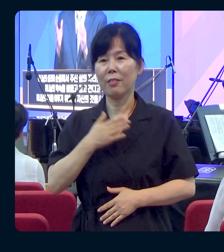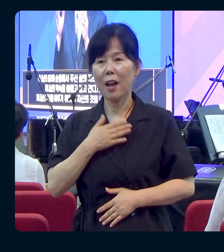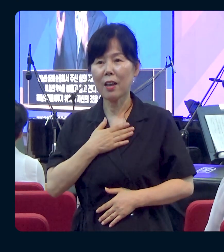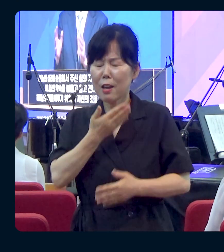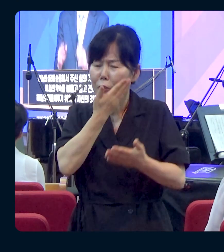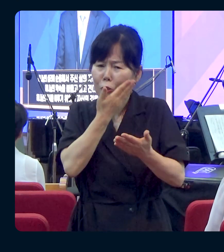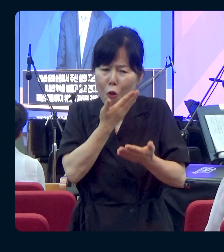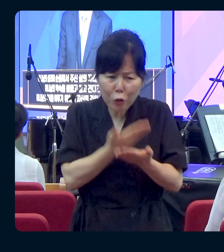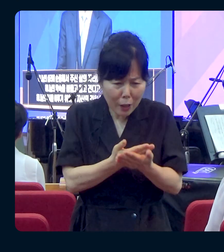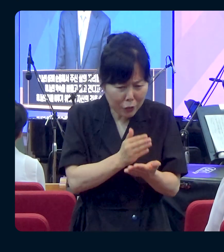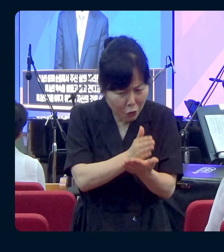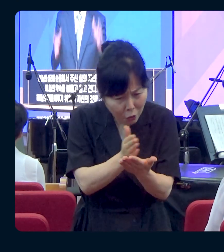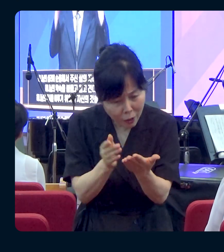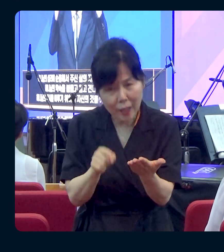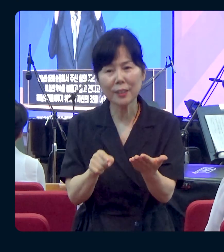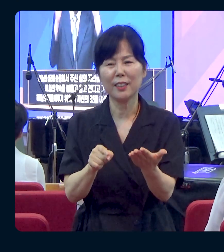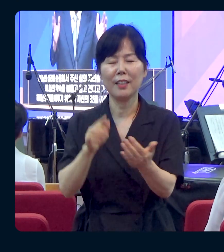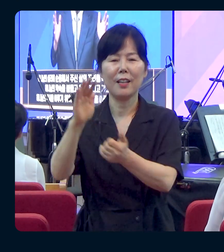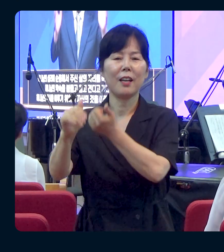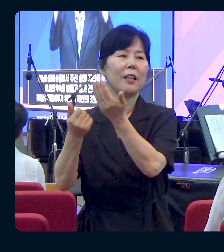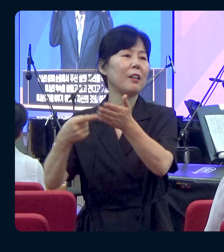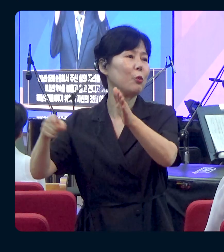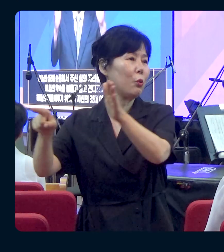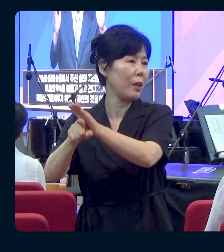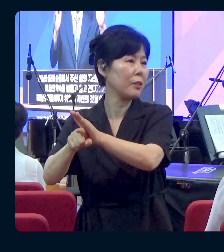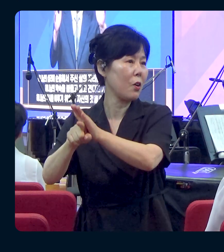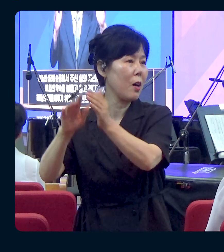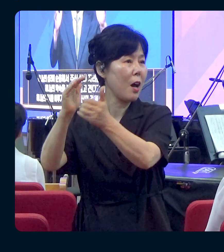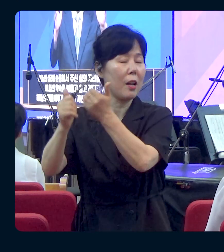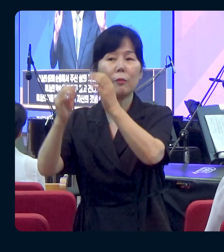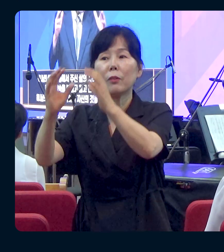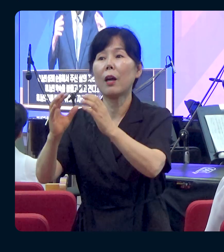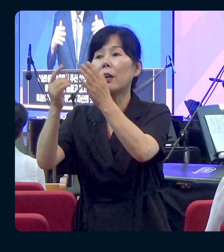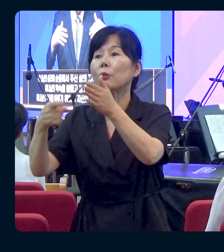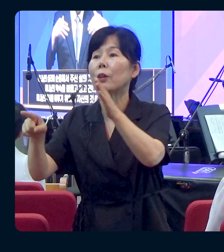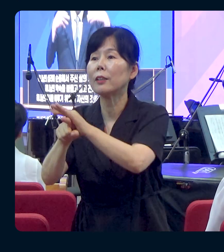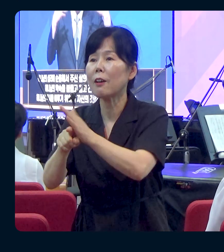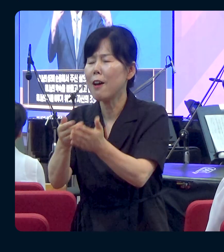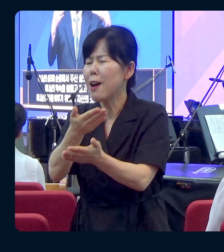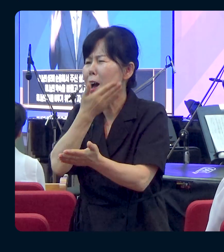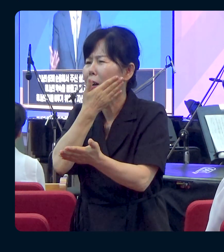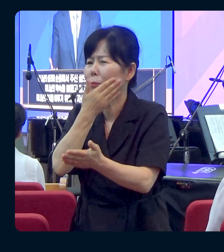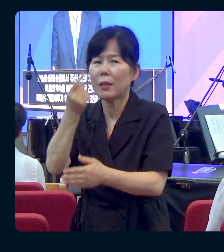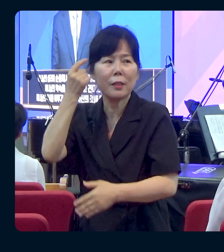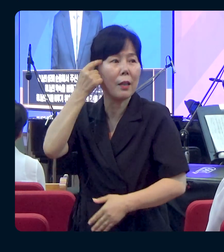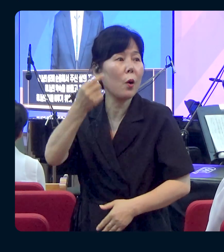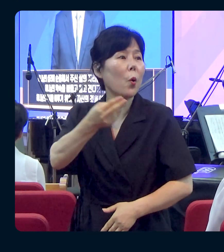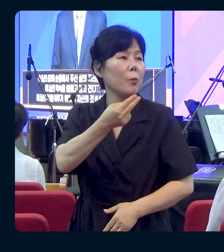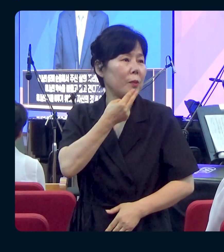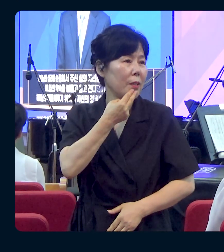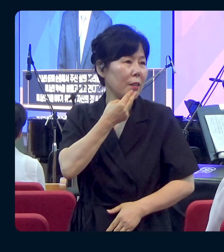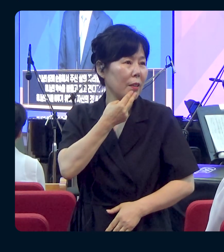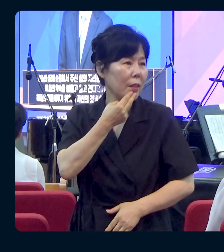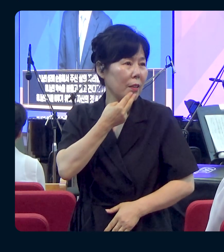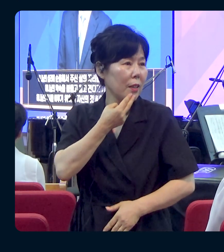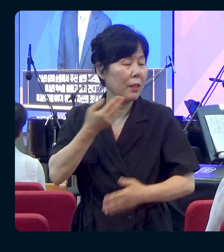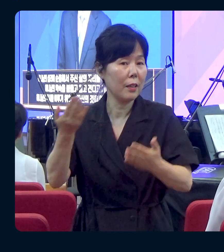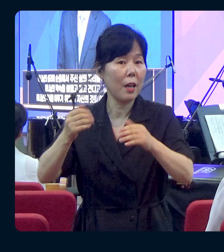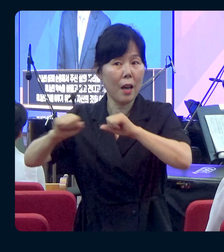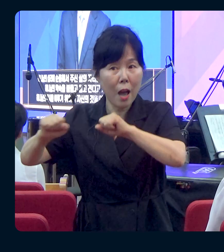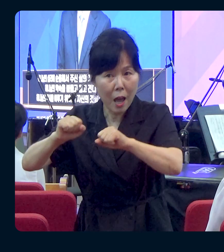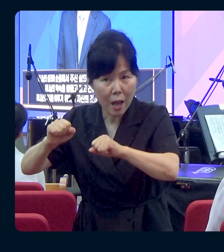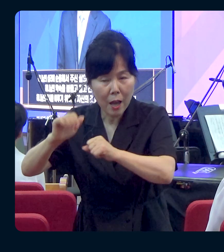물질과 자기의 재능과 자기의 소중한 모든 것을 하나님을 위해서, 하나님의 역사를 위해서